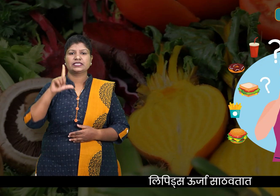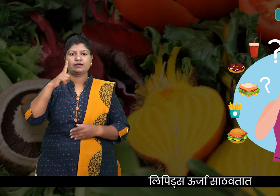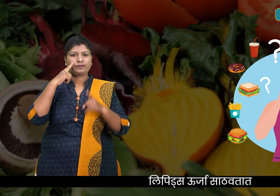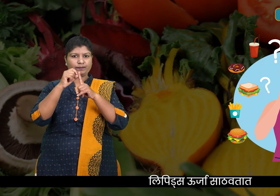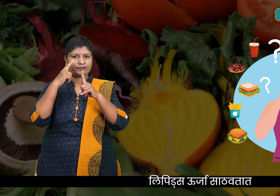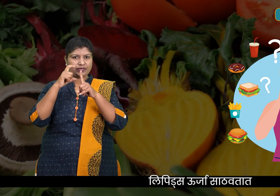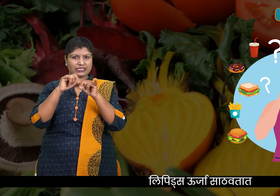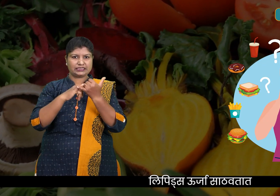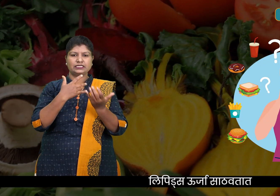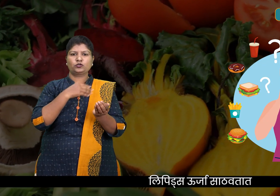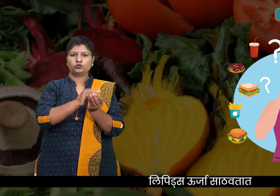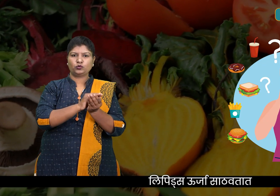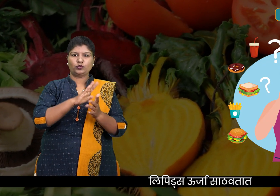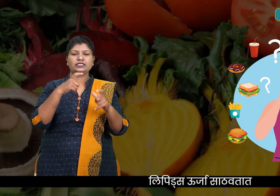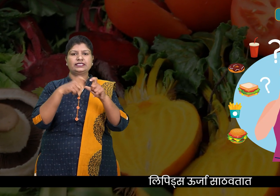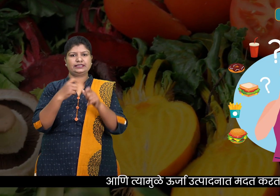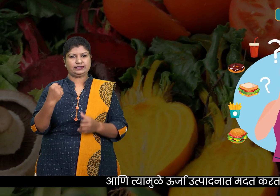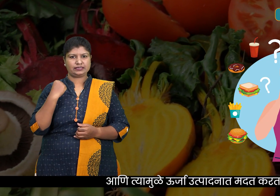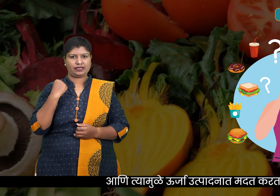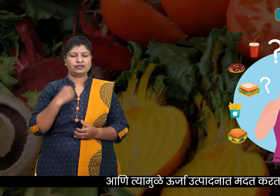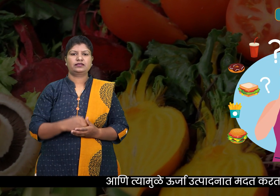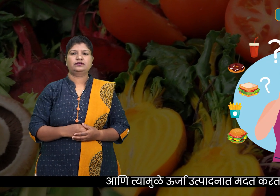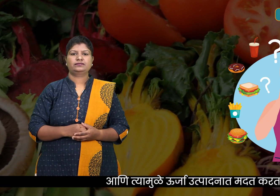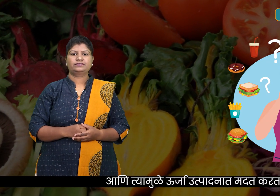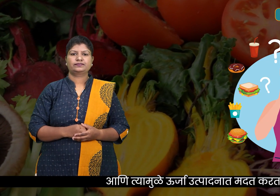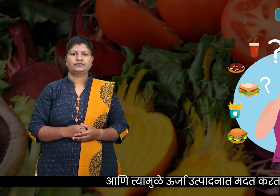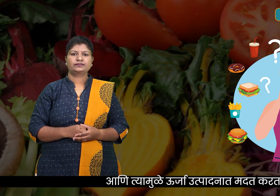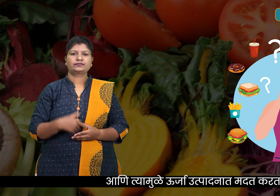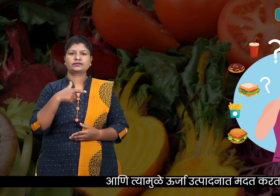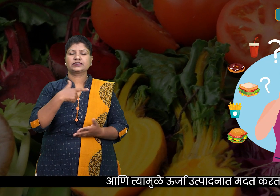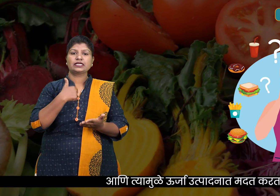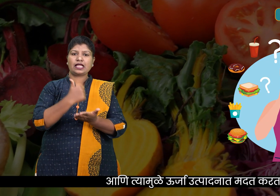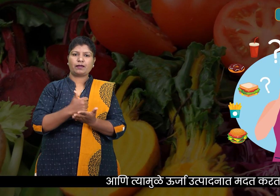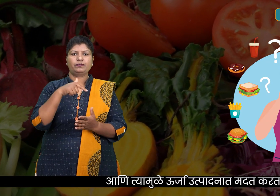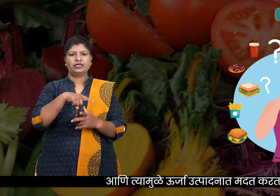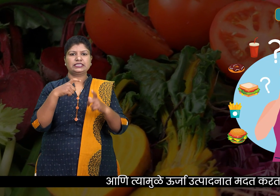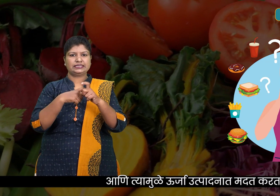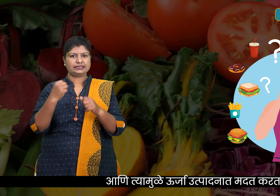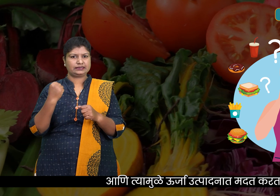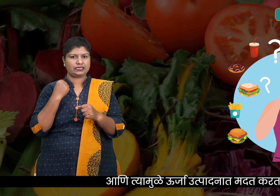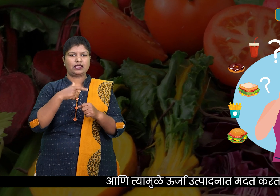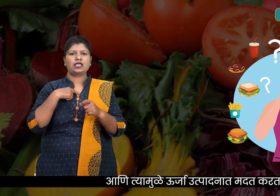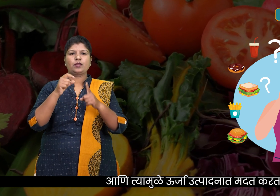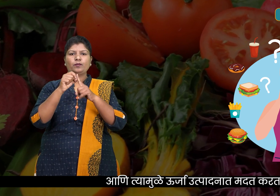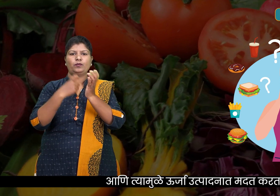लिपिड्स ऊर्जा साठवतात आणि त्यामुळे ऊर्जा उत्पादनात मदत करतात.